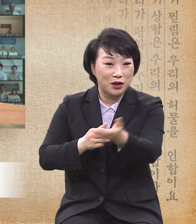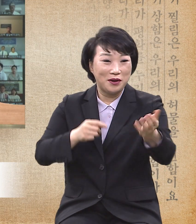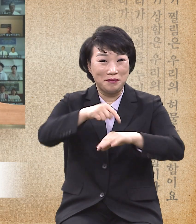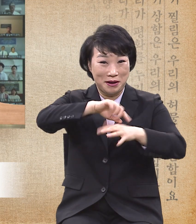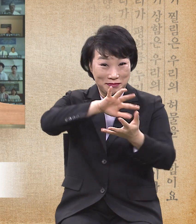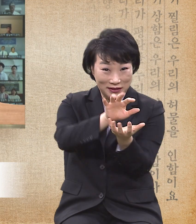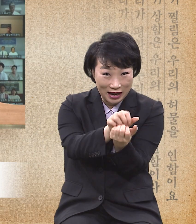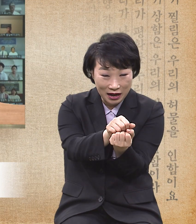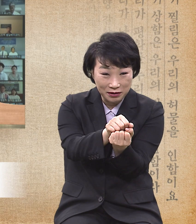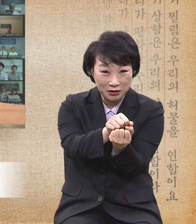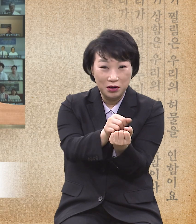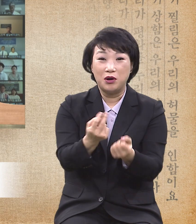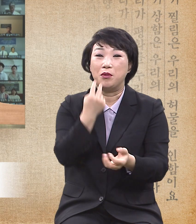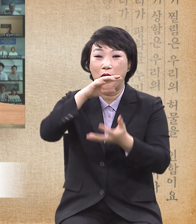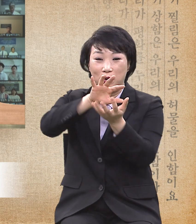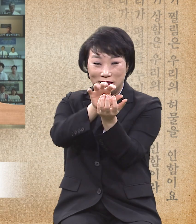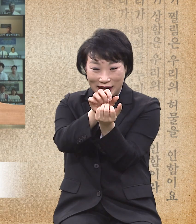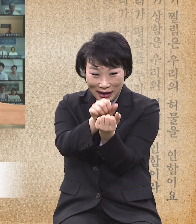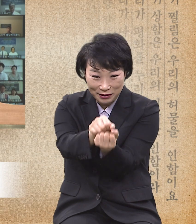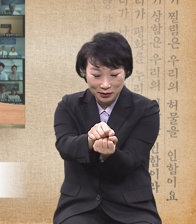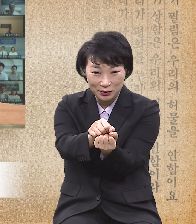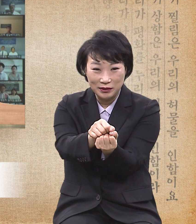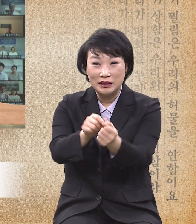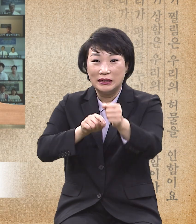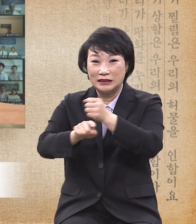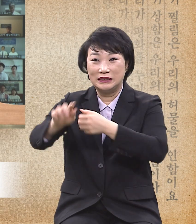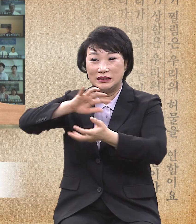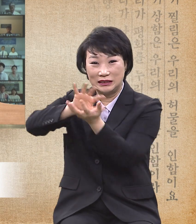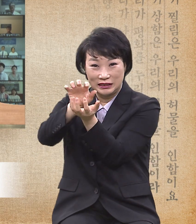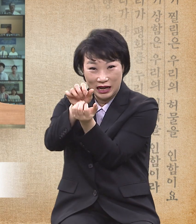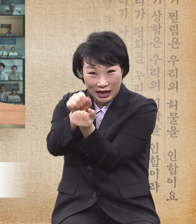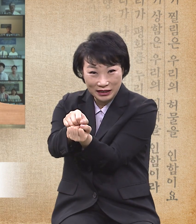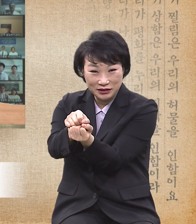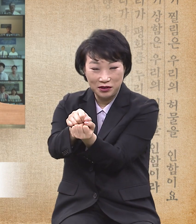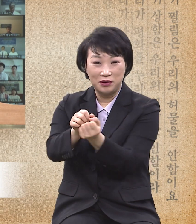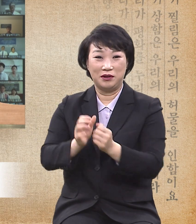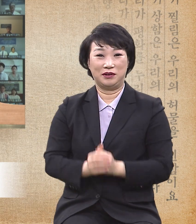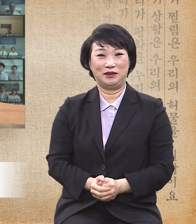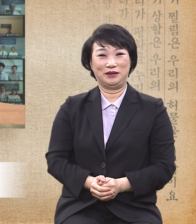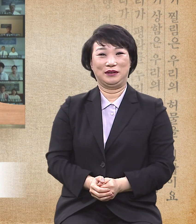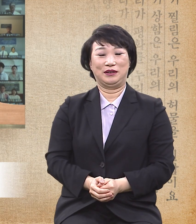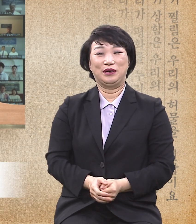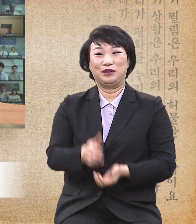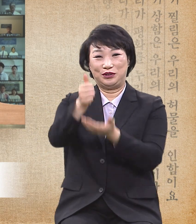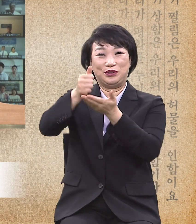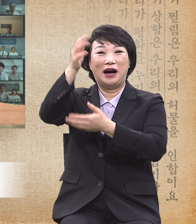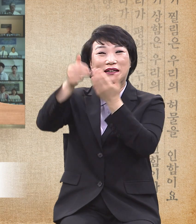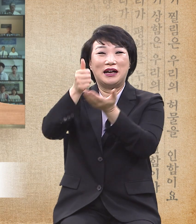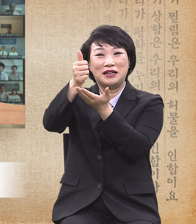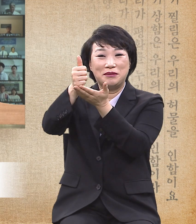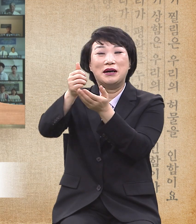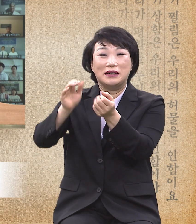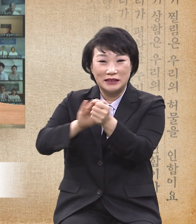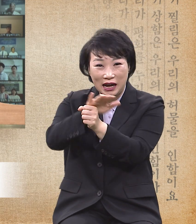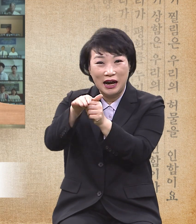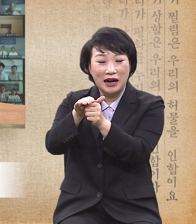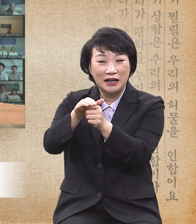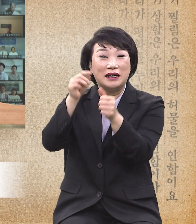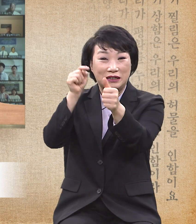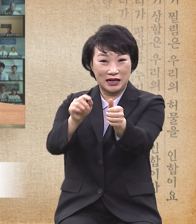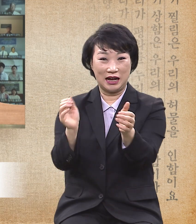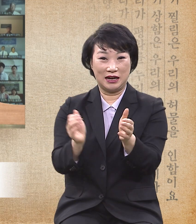다하고 목숨을 다하고 뜻을 다하여 주 너희 하나님을